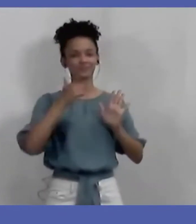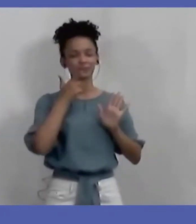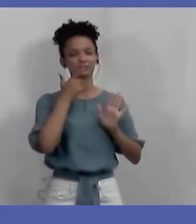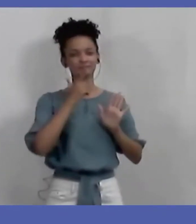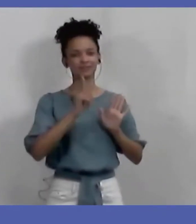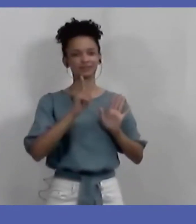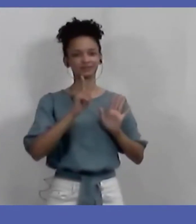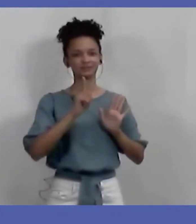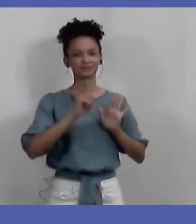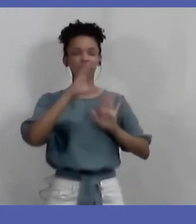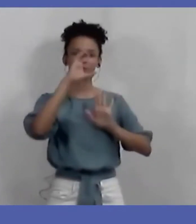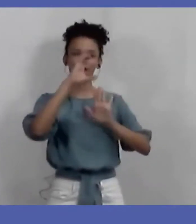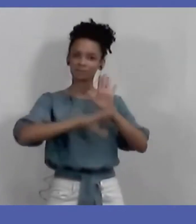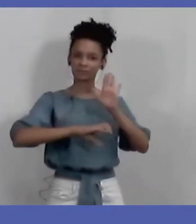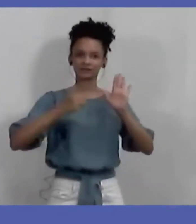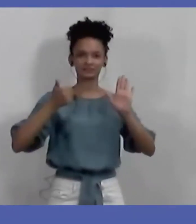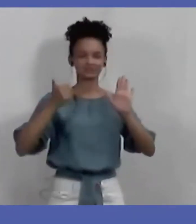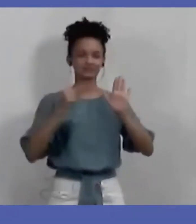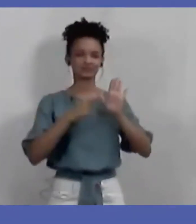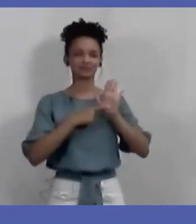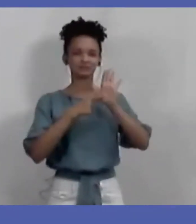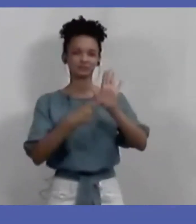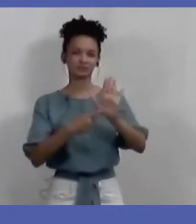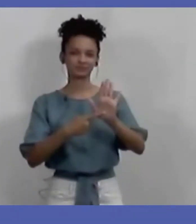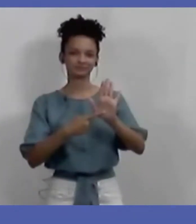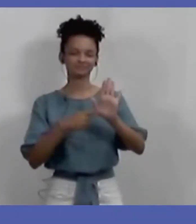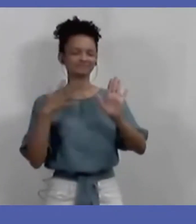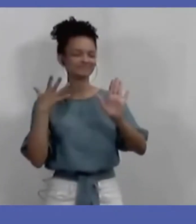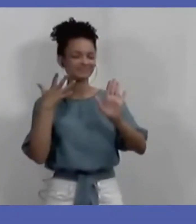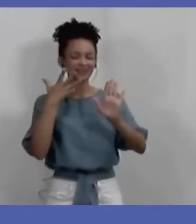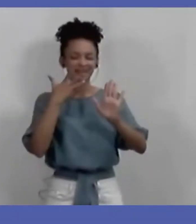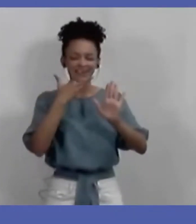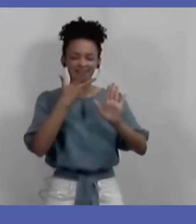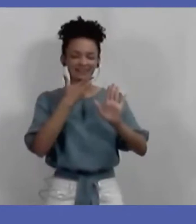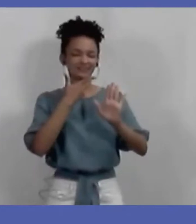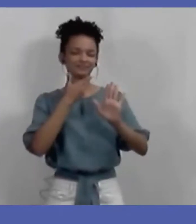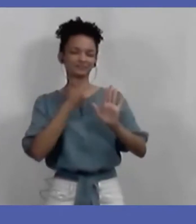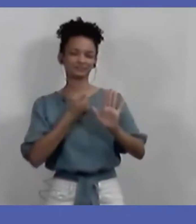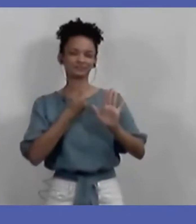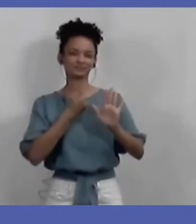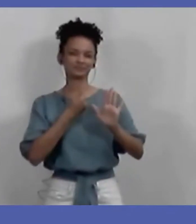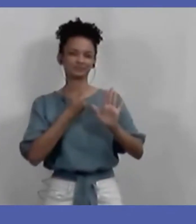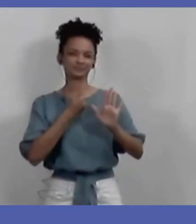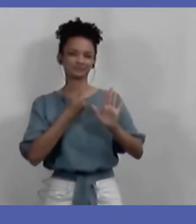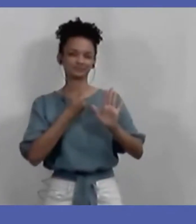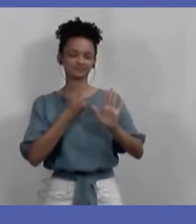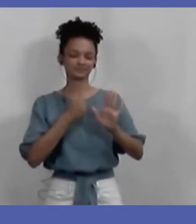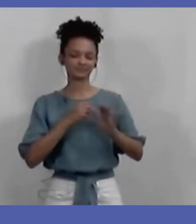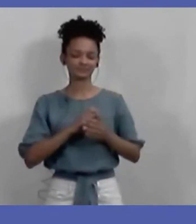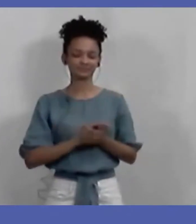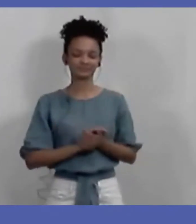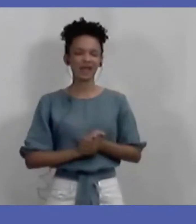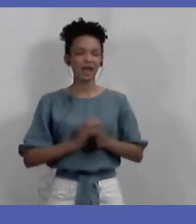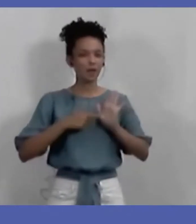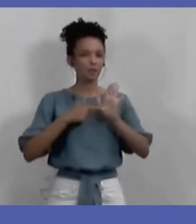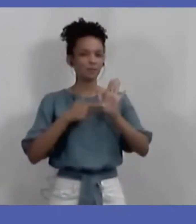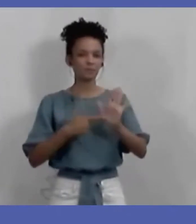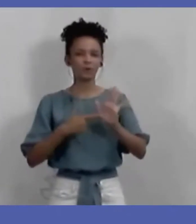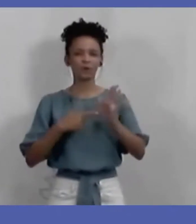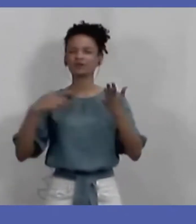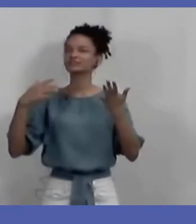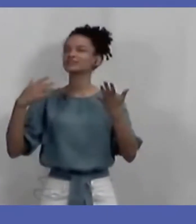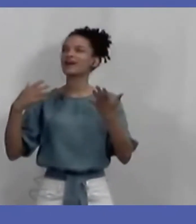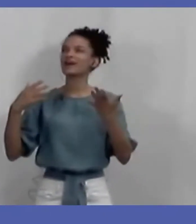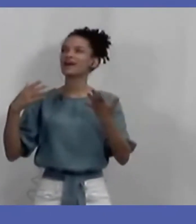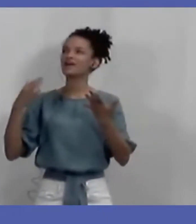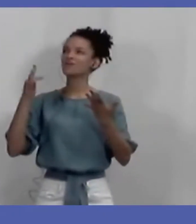Mateus. Maravilhoso, né? Esses dias, irmão Pedro contando para nós toda aquela cena lá. Oh Senhor, eu falei assim,